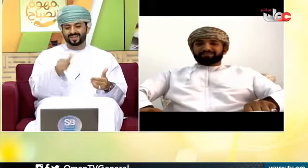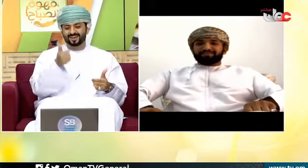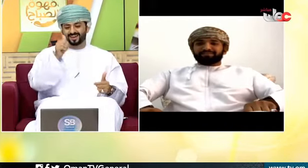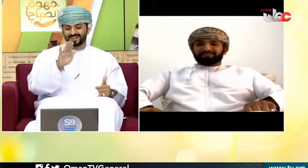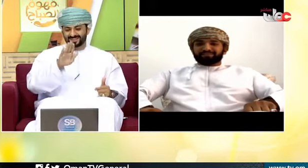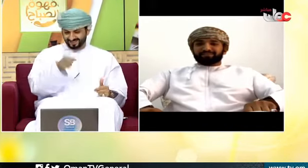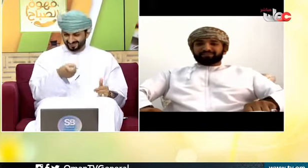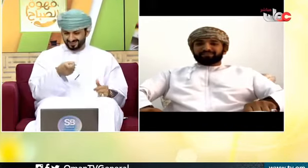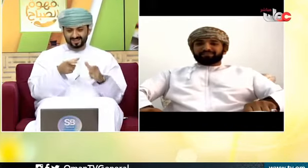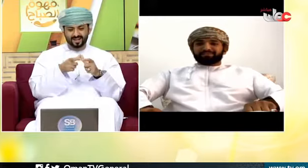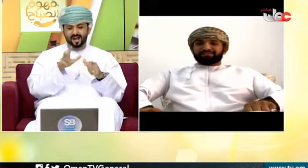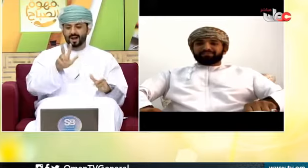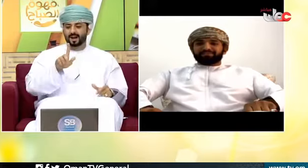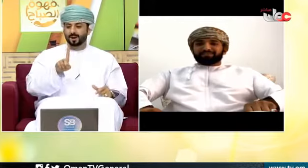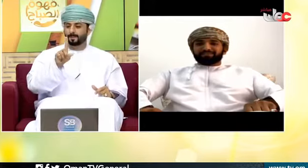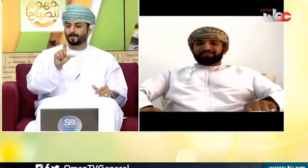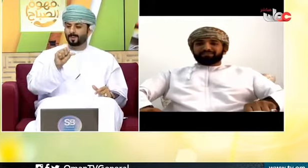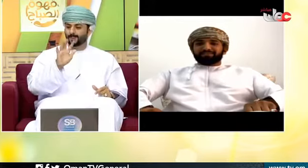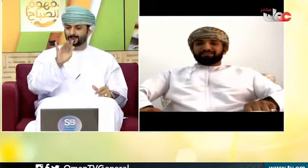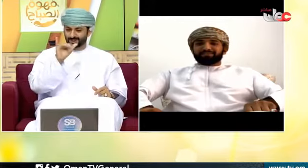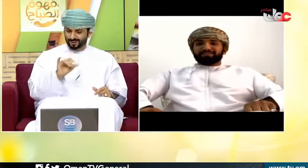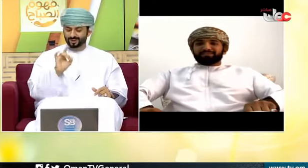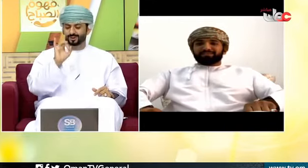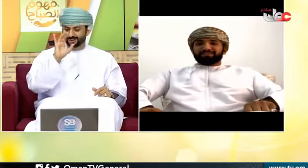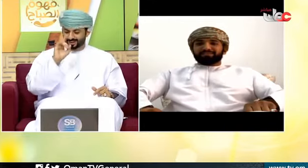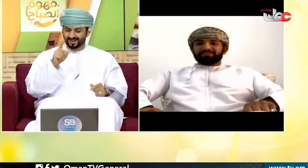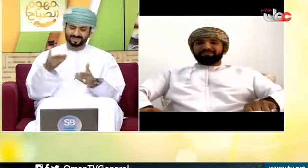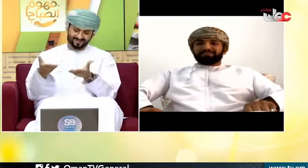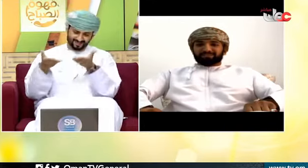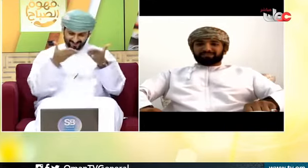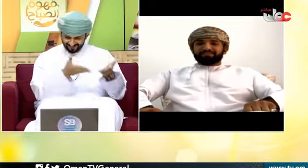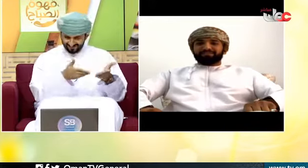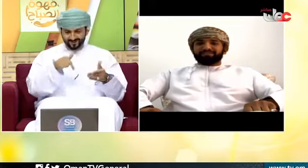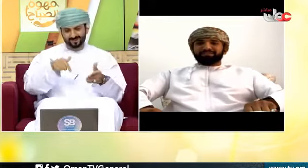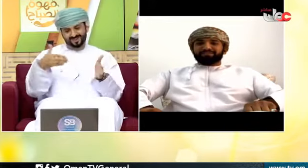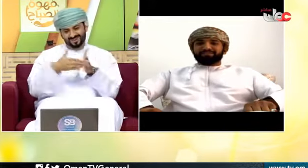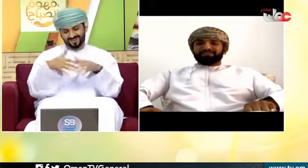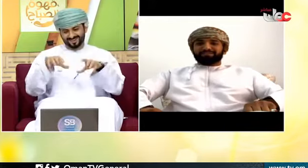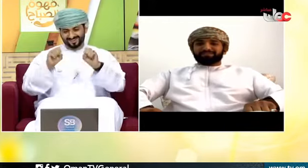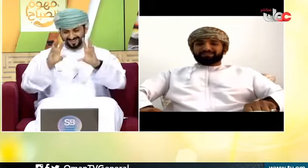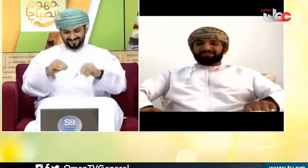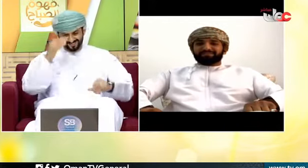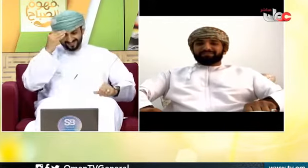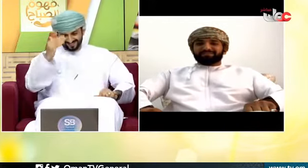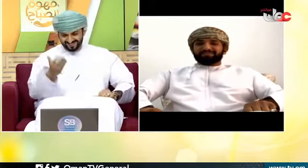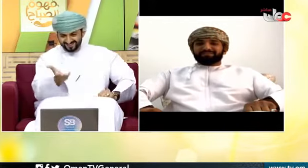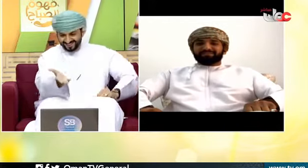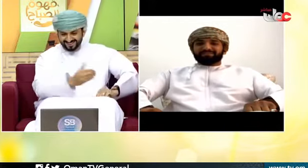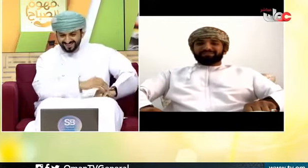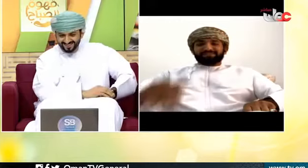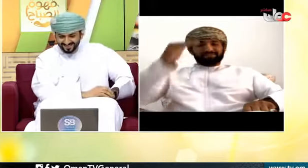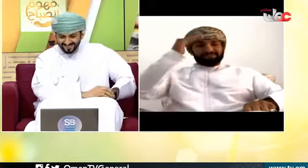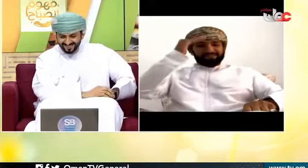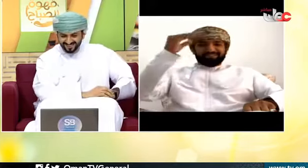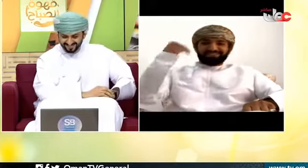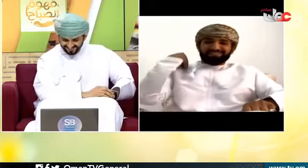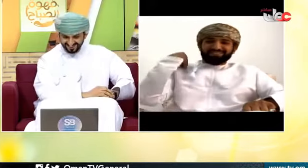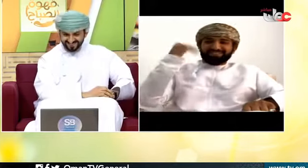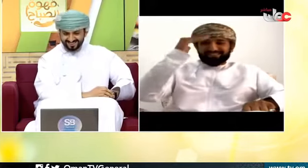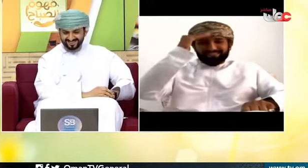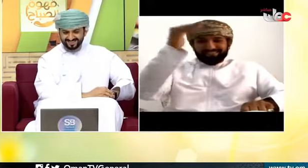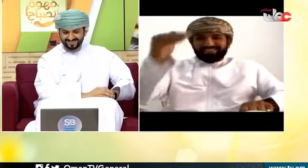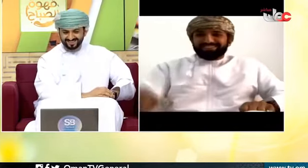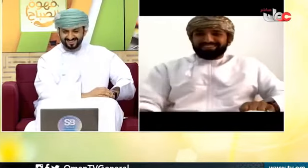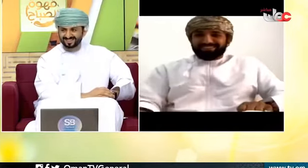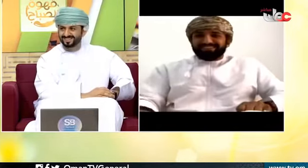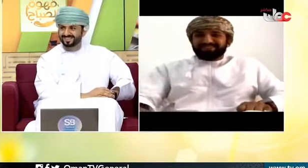الثاني كذلك الأخ ياسر البلوشي، إن شاء الله راح نلتقي به الآن أيضا ضيف آخر خلال التقنية. شكرا لك